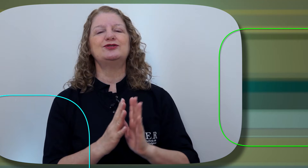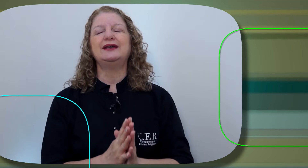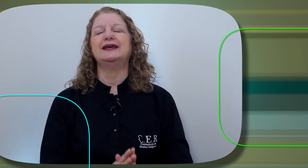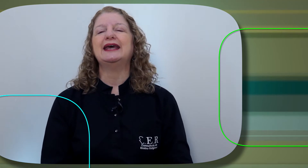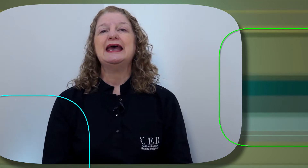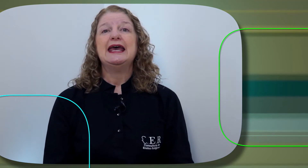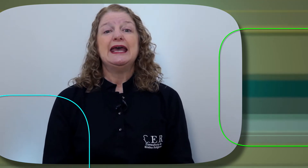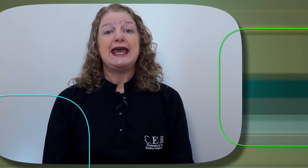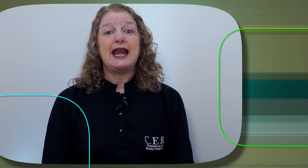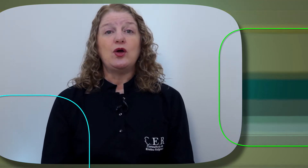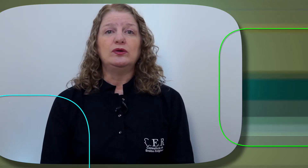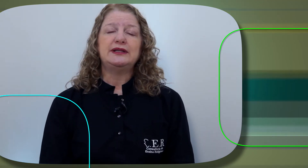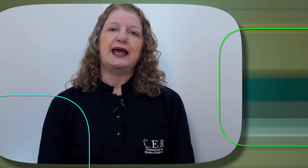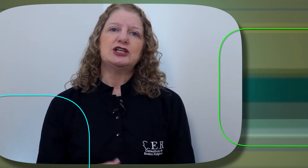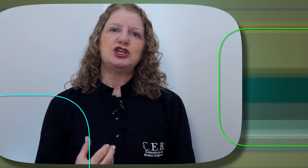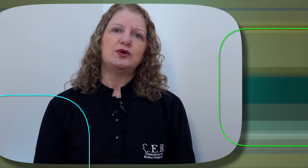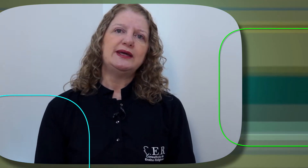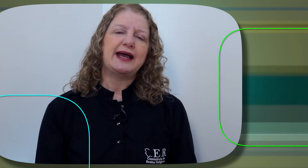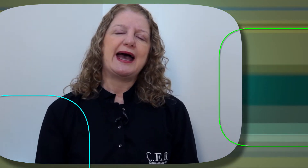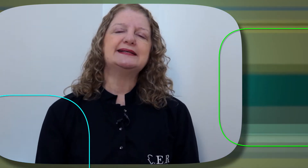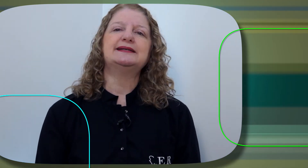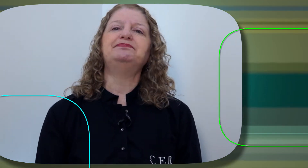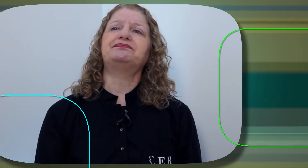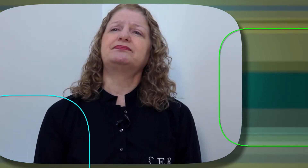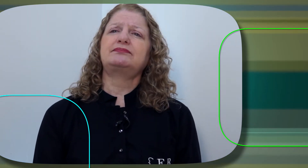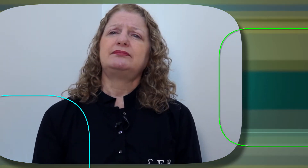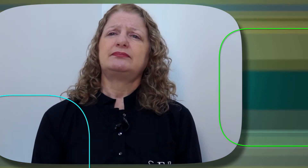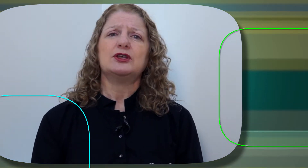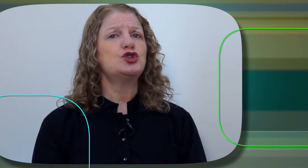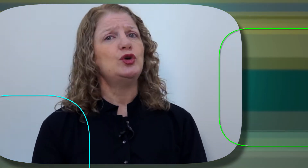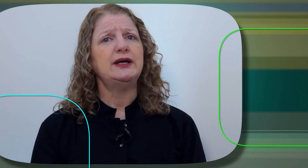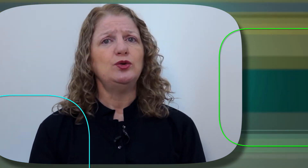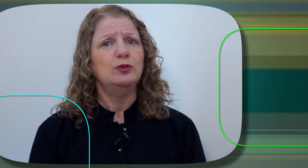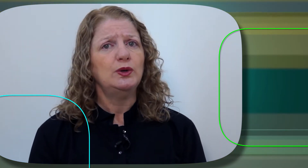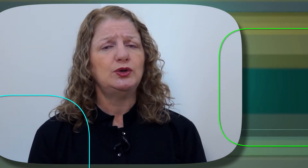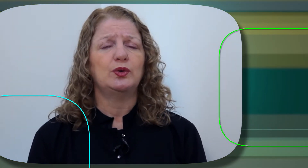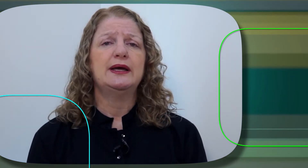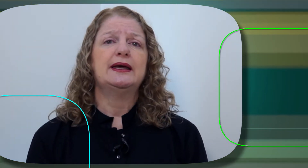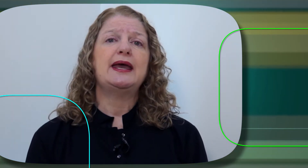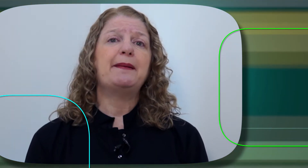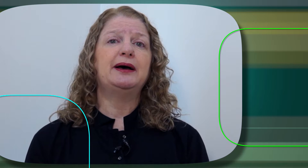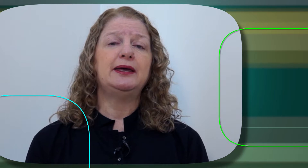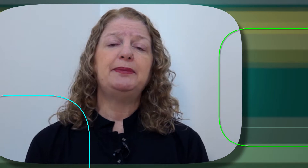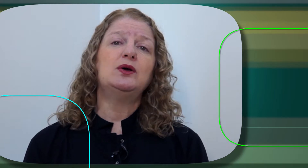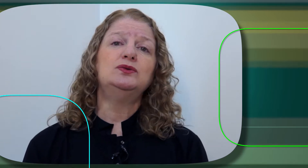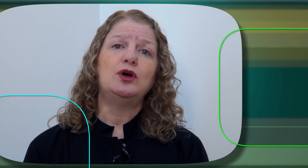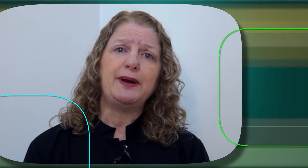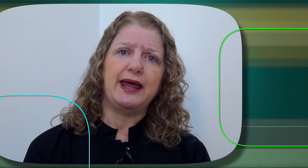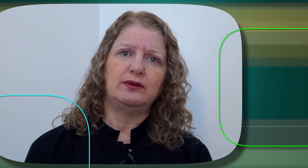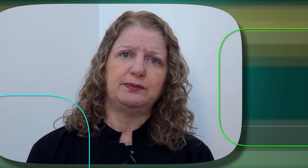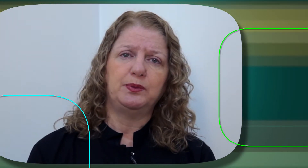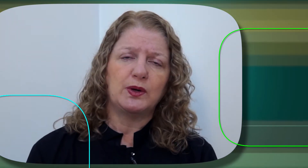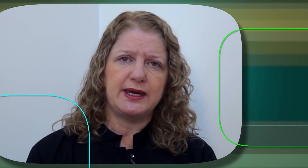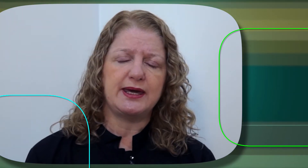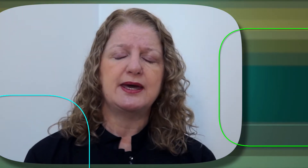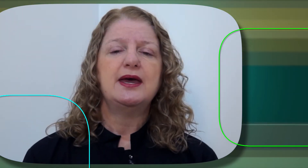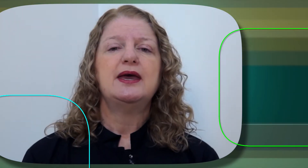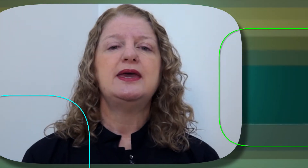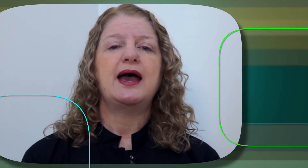aqui. E ela conta que ela chegou em casa chorando muito, e a mãe perguntou para ela o porquê. E aí